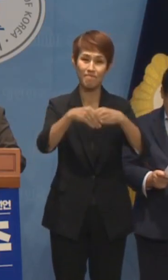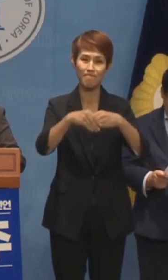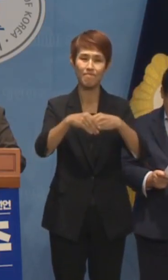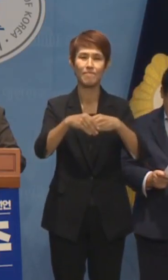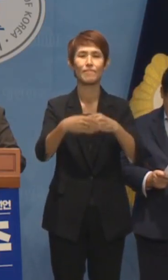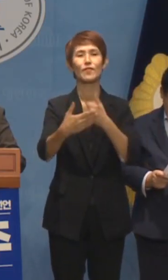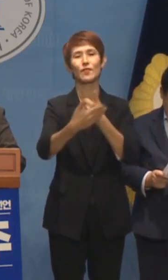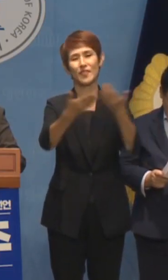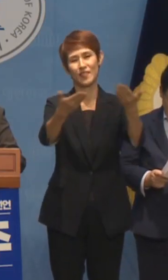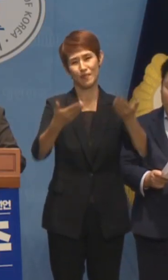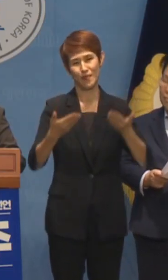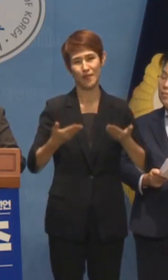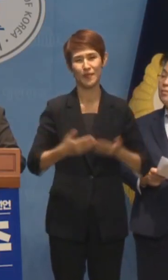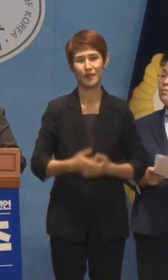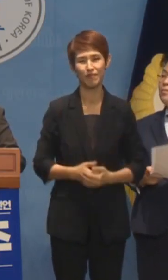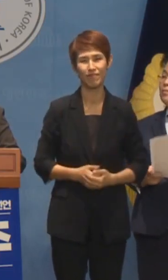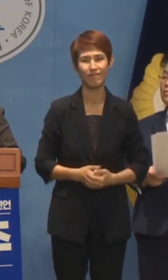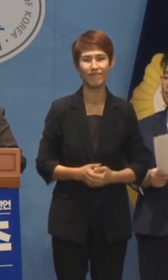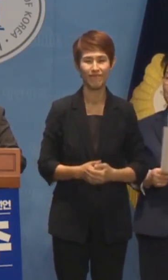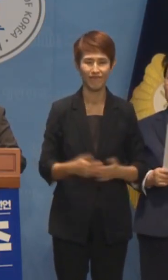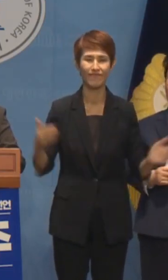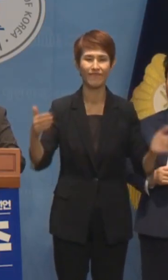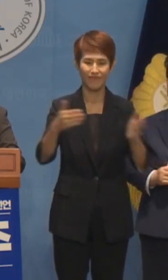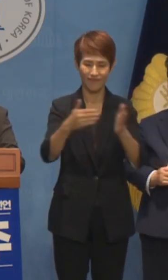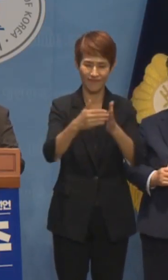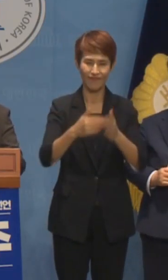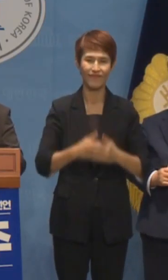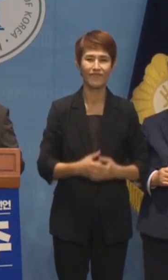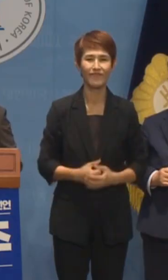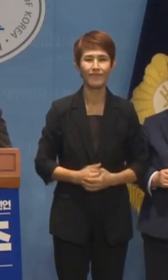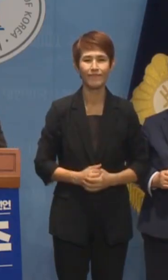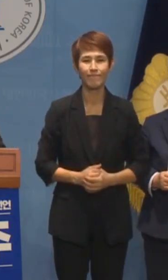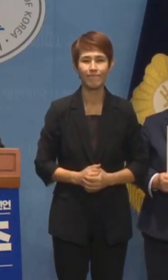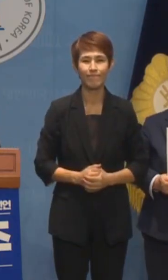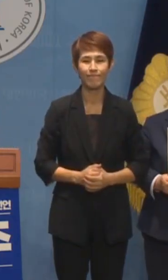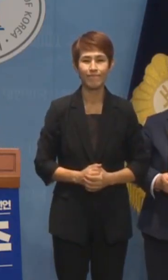지지해 주시면 감사하겠습니다. 이상입니다.